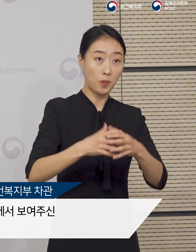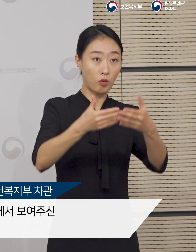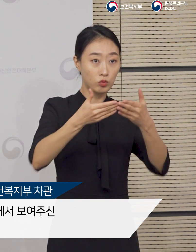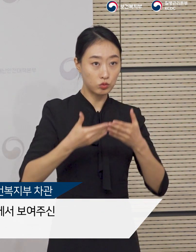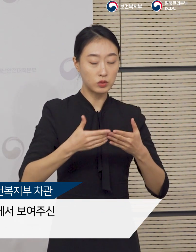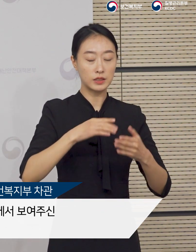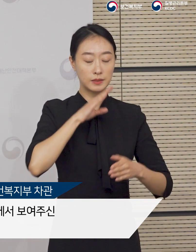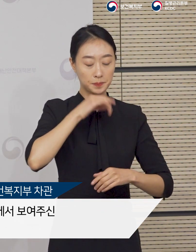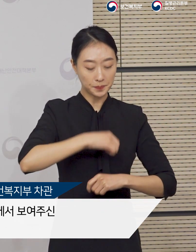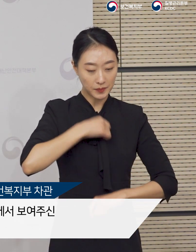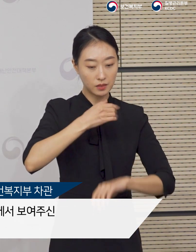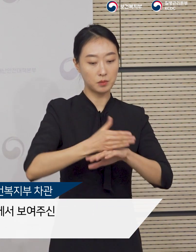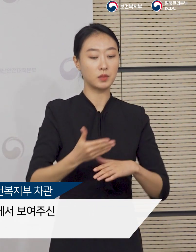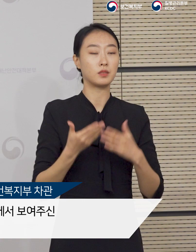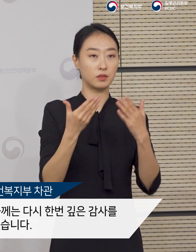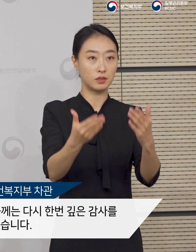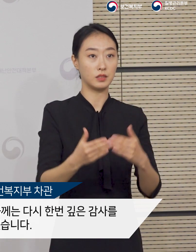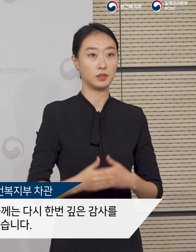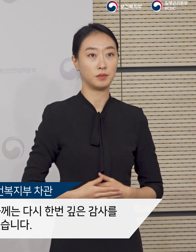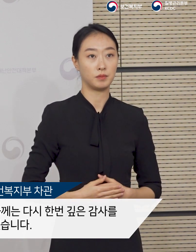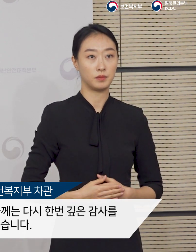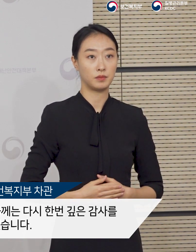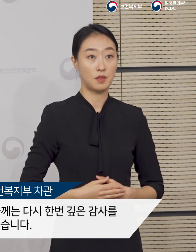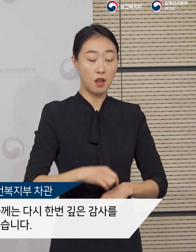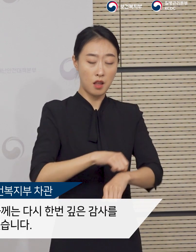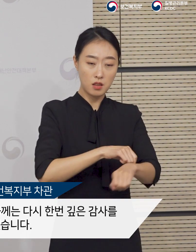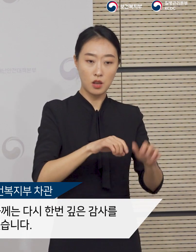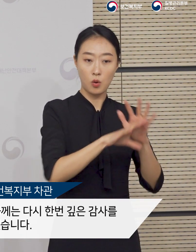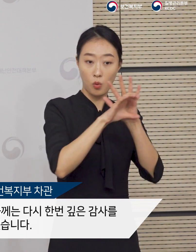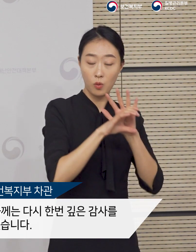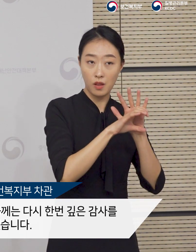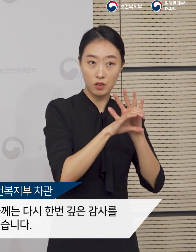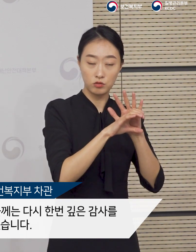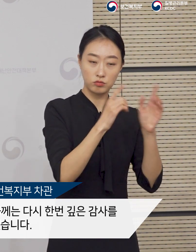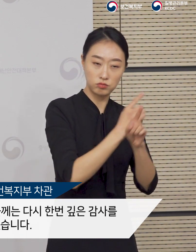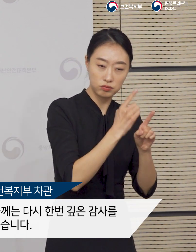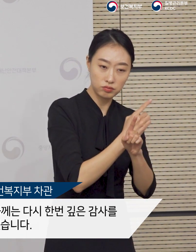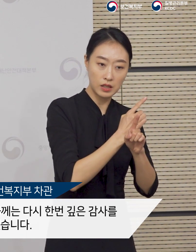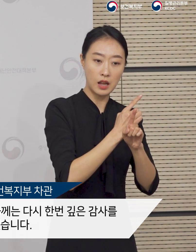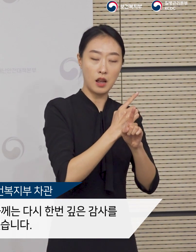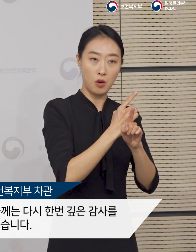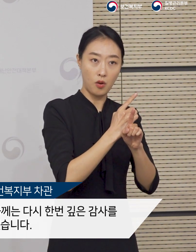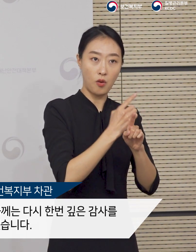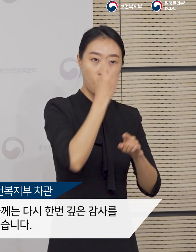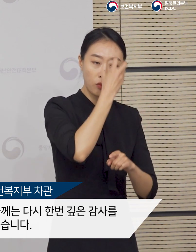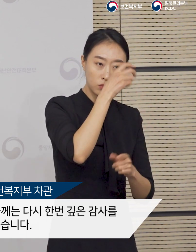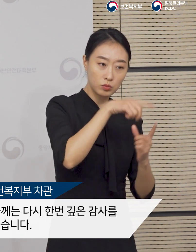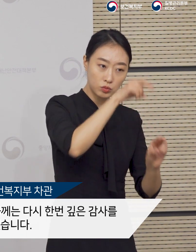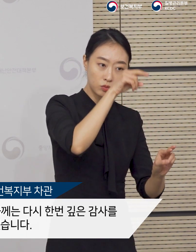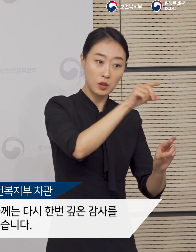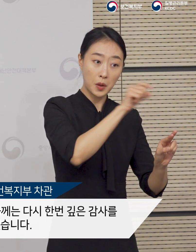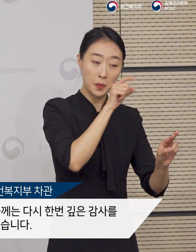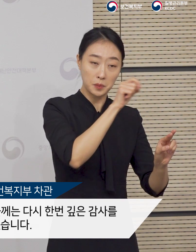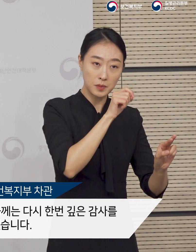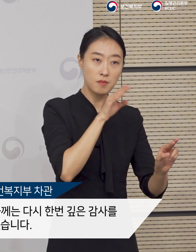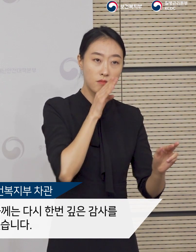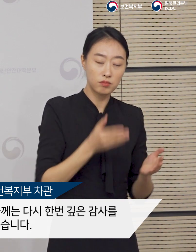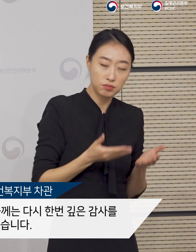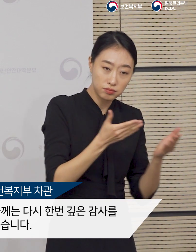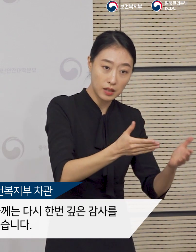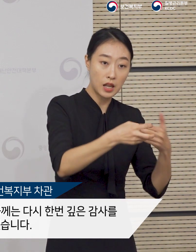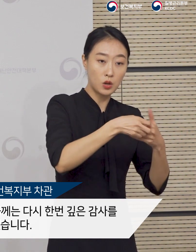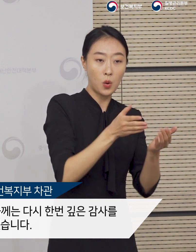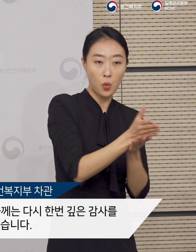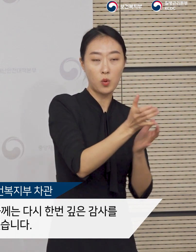진심으로 감사드립니다. 특히 코로나19의 진료에 여념이 없으신 의료인들께는 다시 한번 깊은